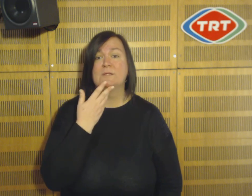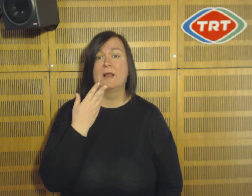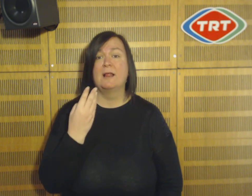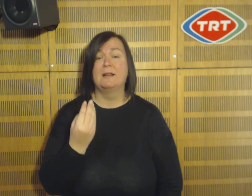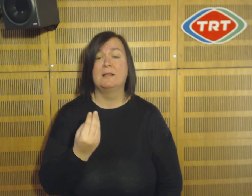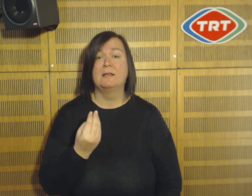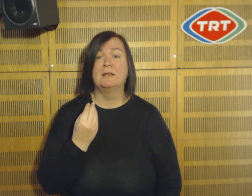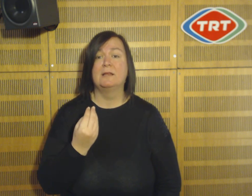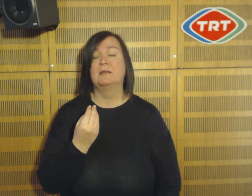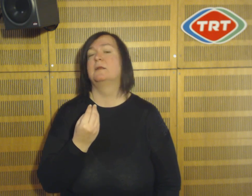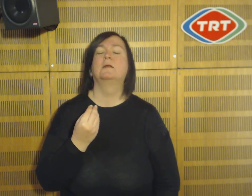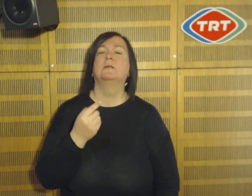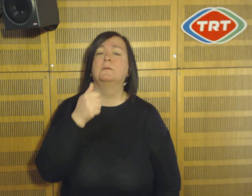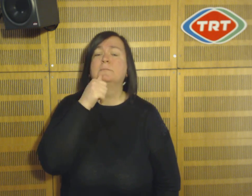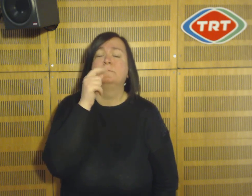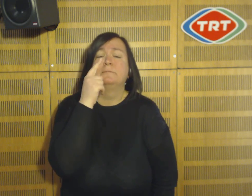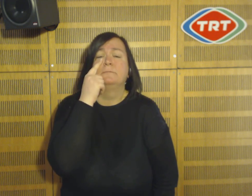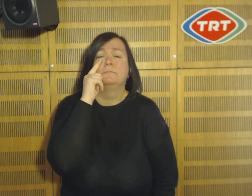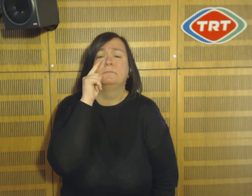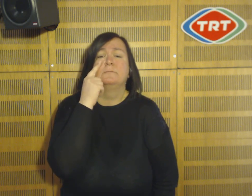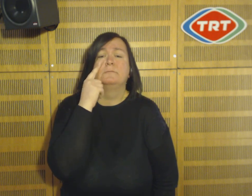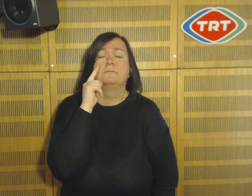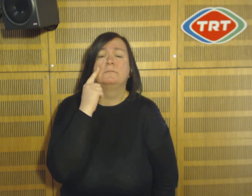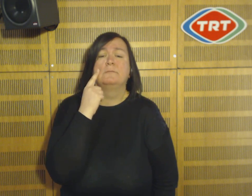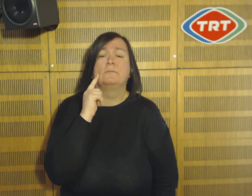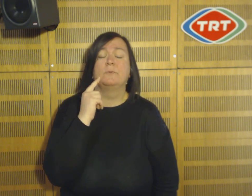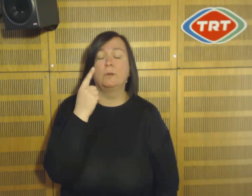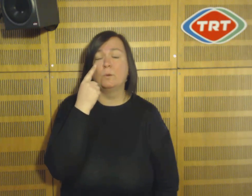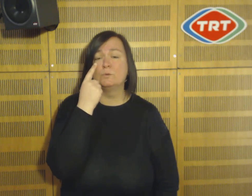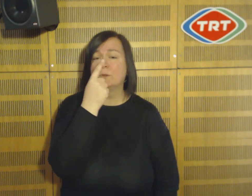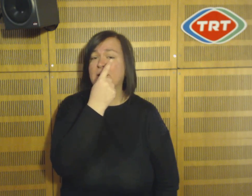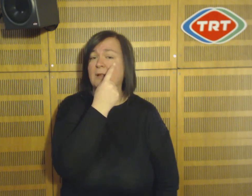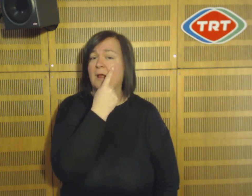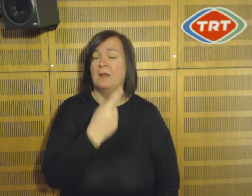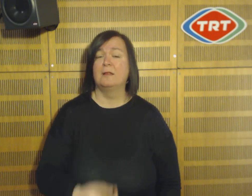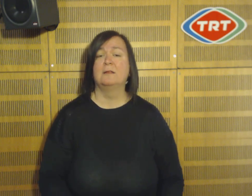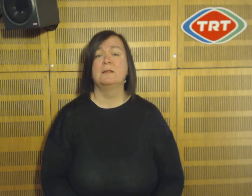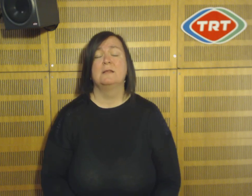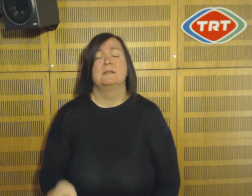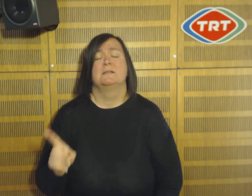güzeldir süzülürken yaşlar gözünden